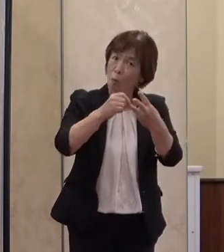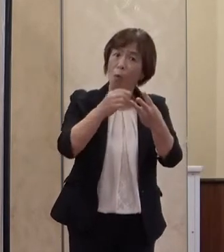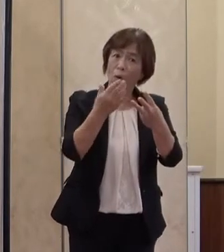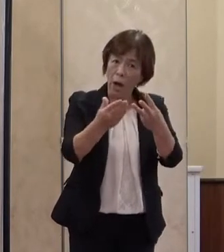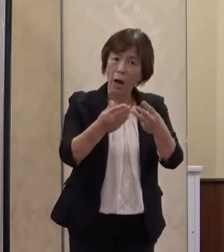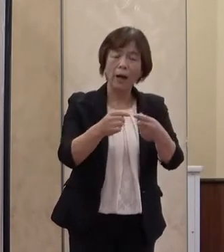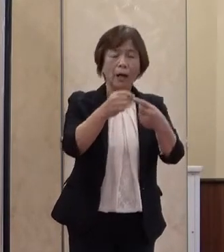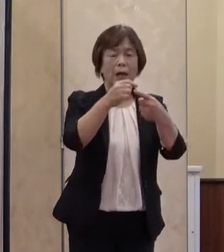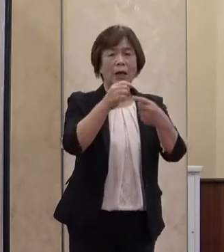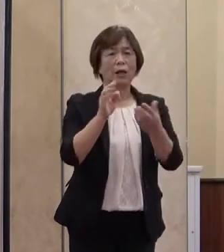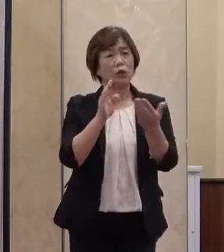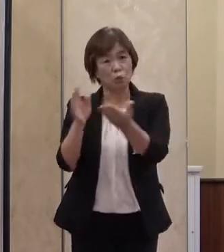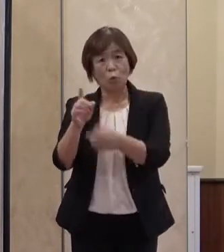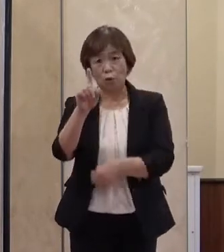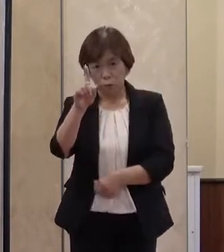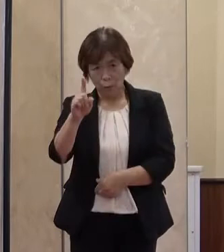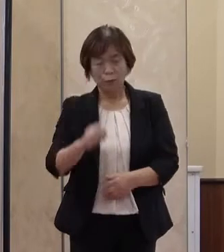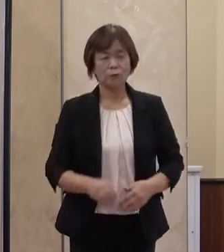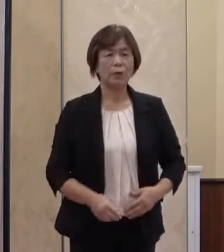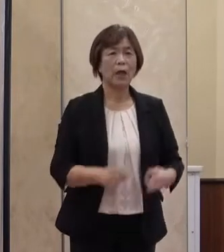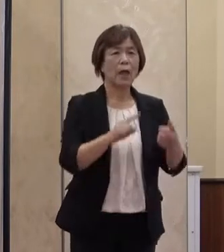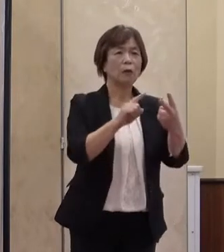で、2点目はですね、